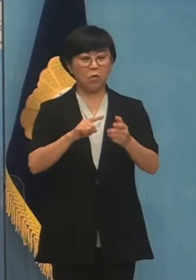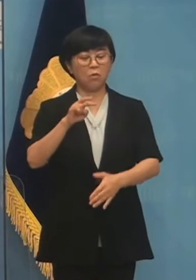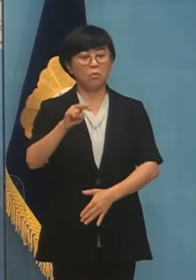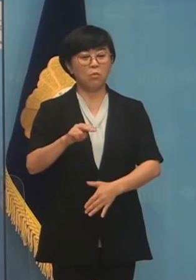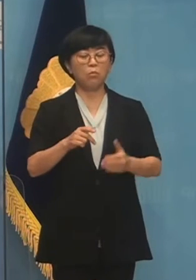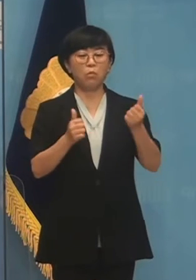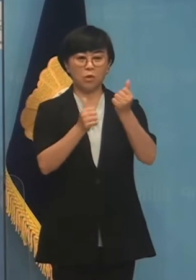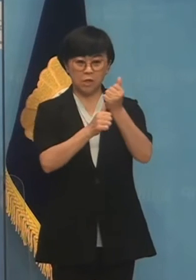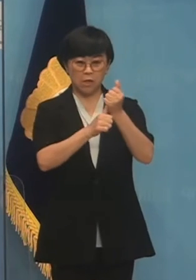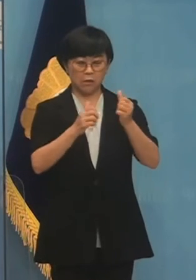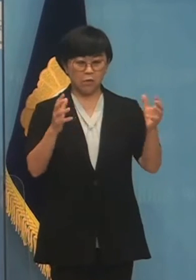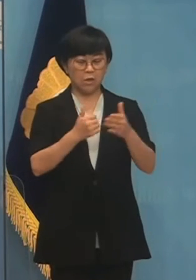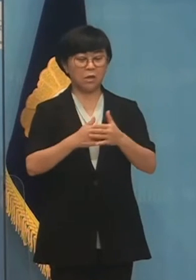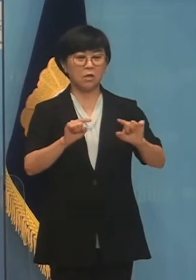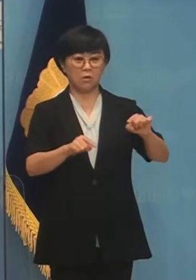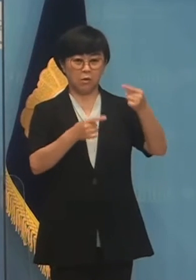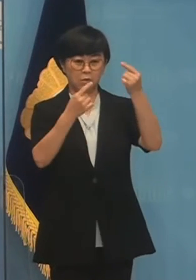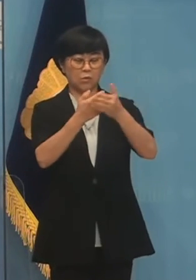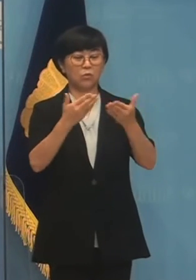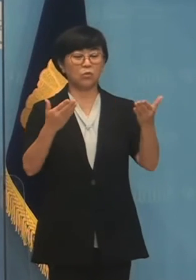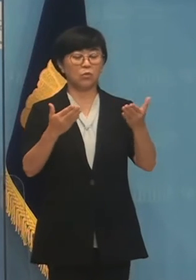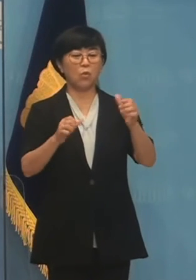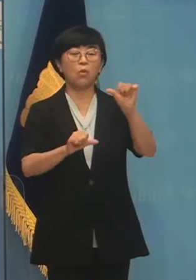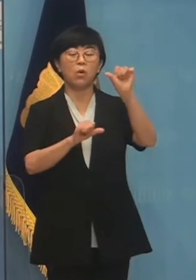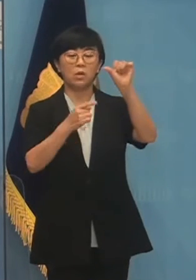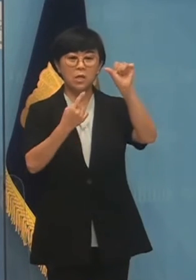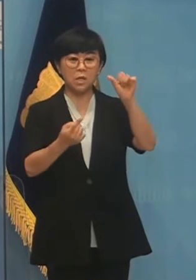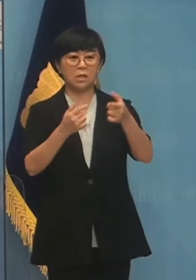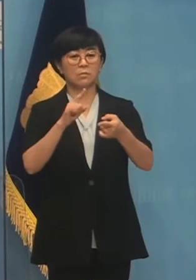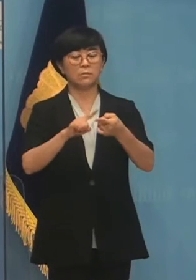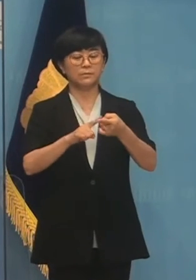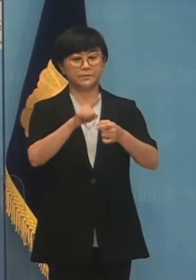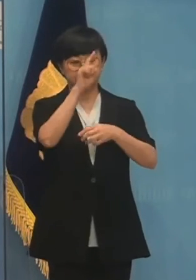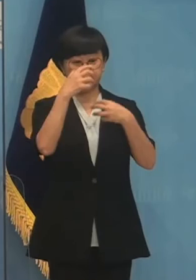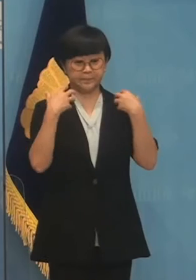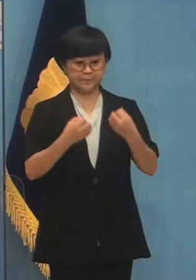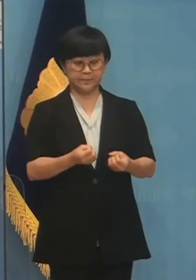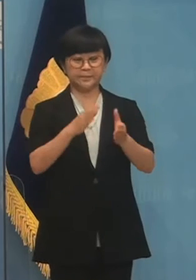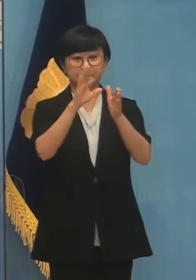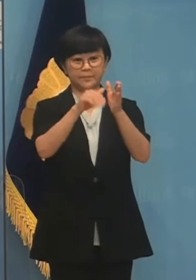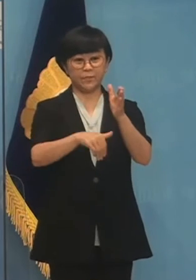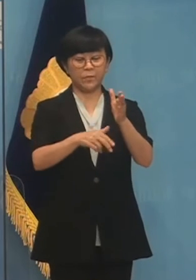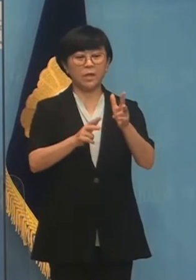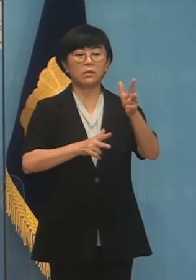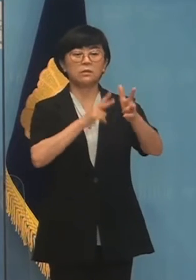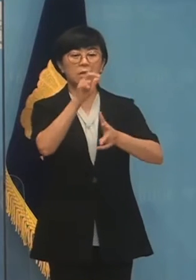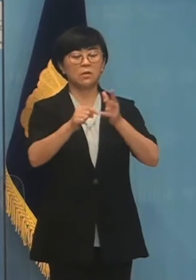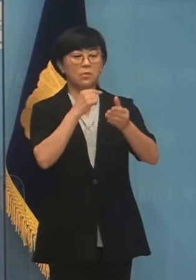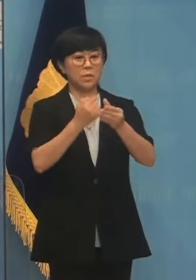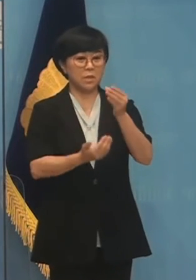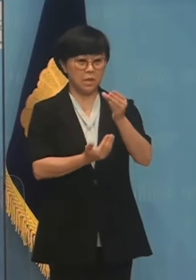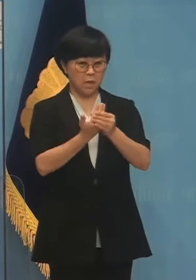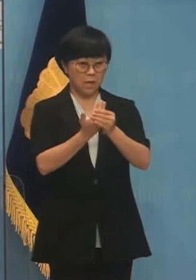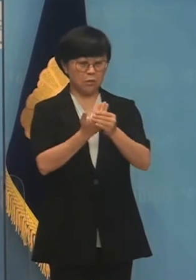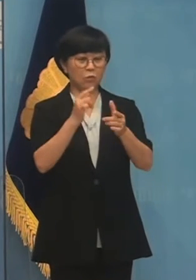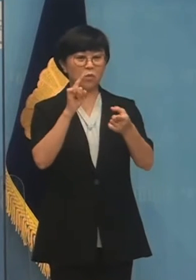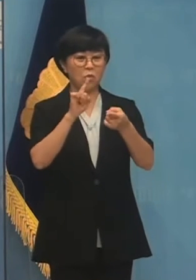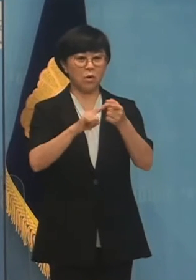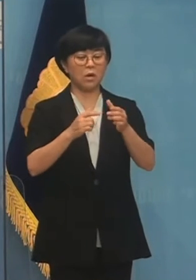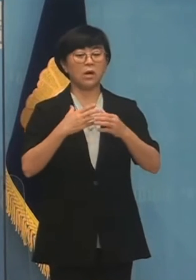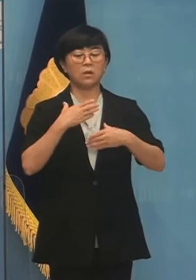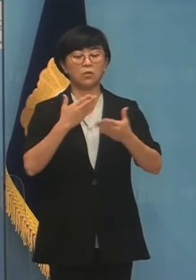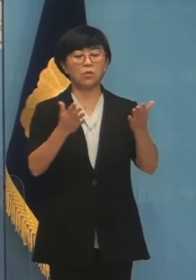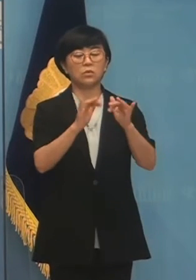수석회의, 신년사와 노동절 메시지, 정부 행사 등에서 산업재해와 노동자 안전